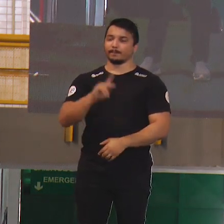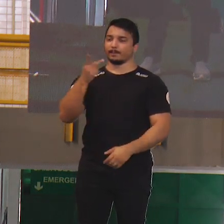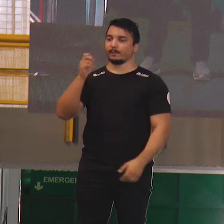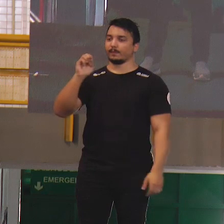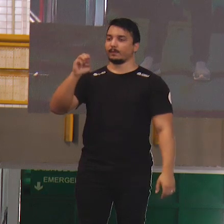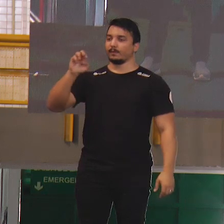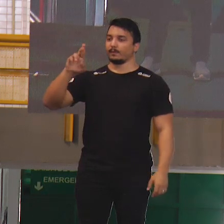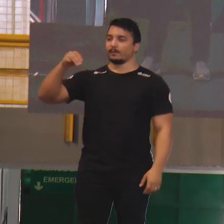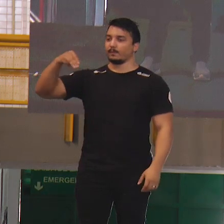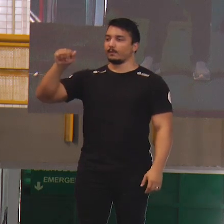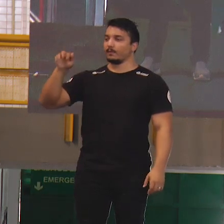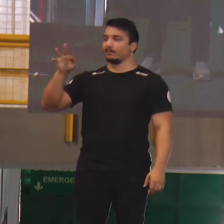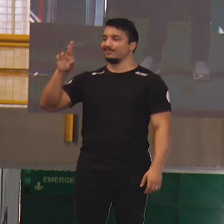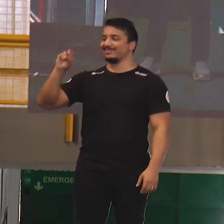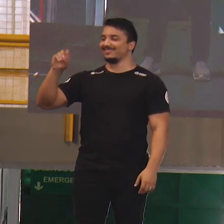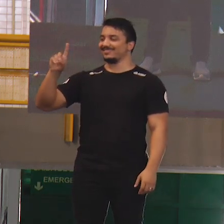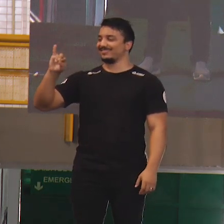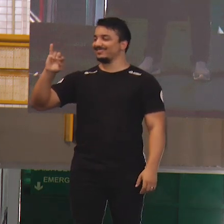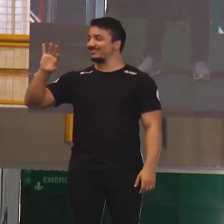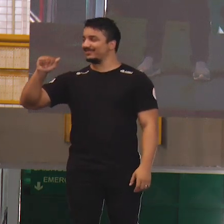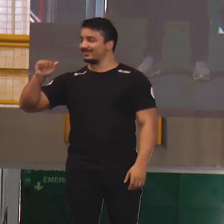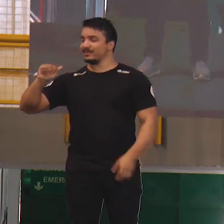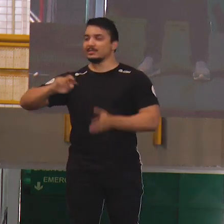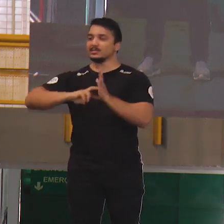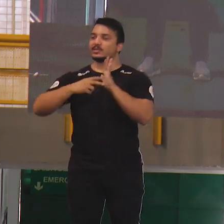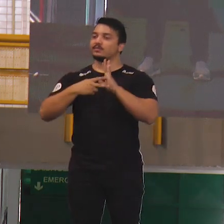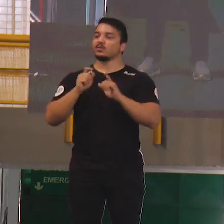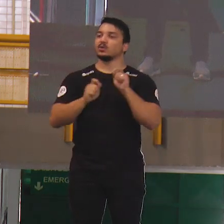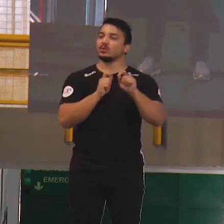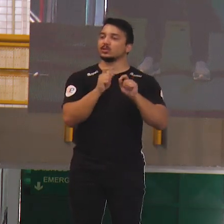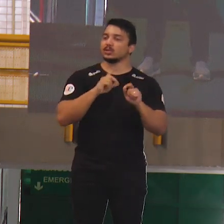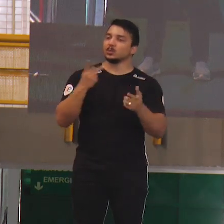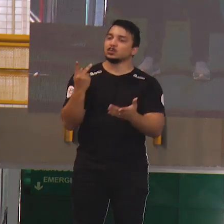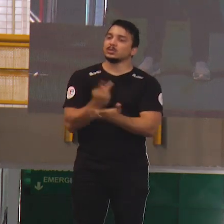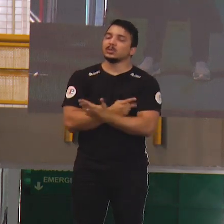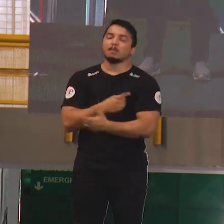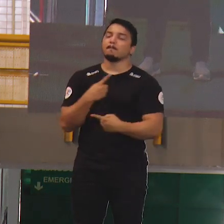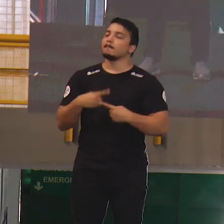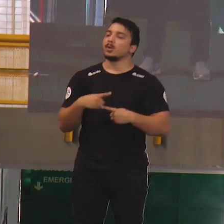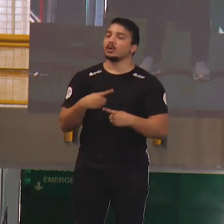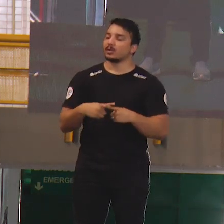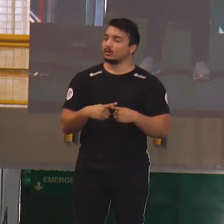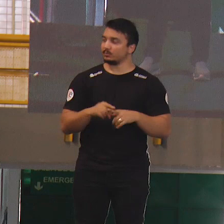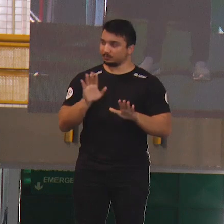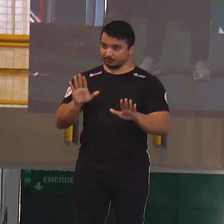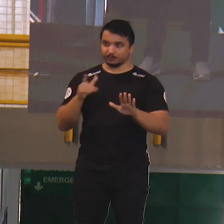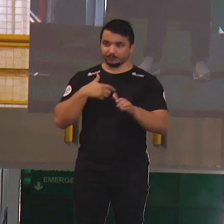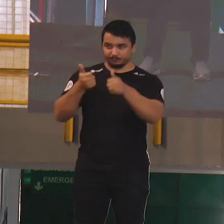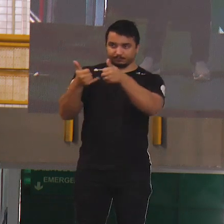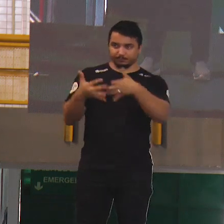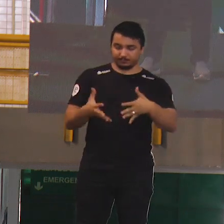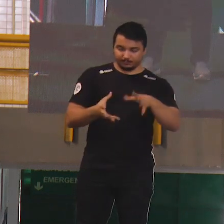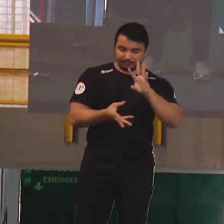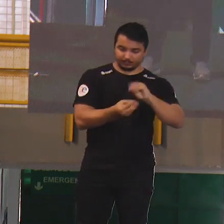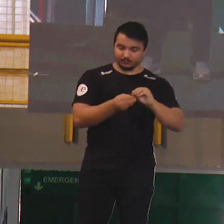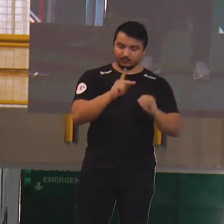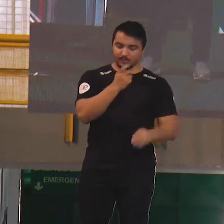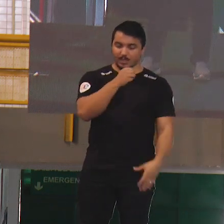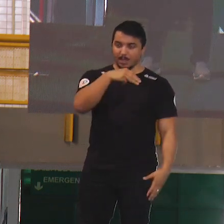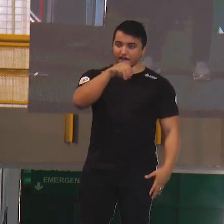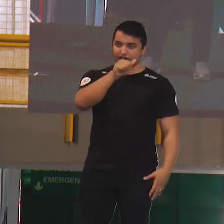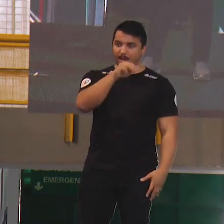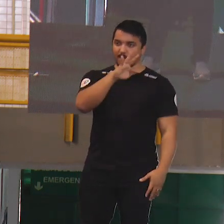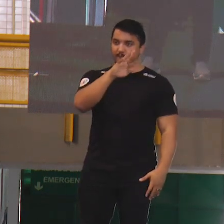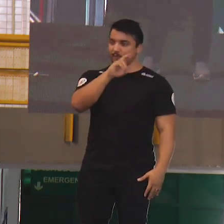Hermafrodita. Está demorando ter essa pergunta. Por que acontece hermafrodita? Vamos lá, vamos tentar explicar o que é